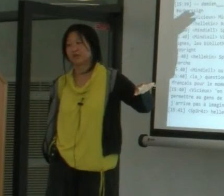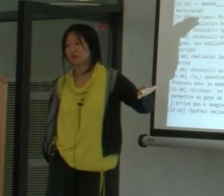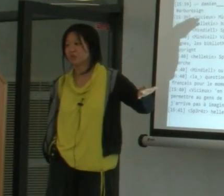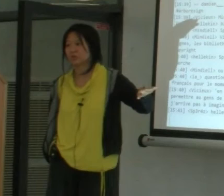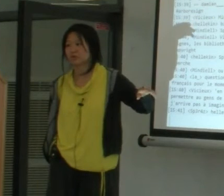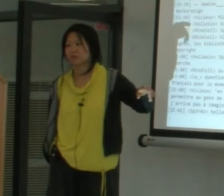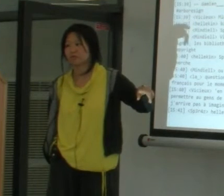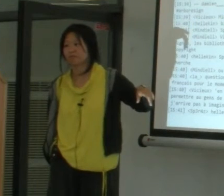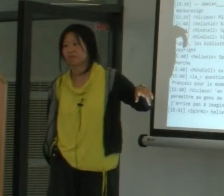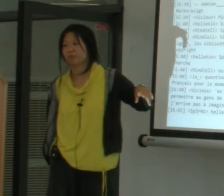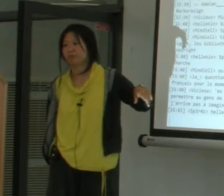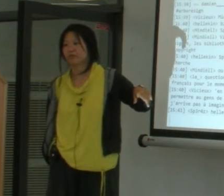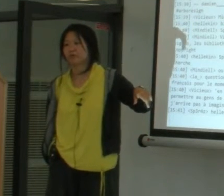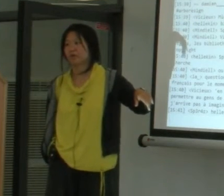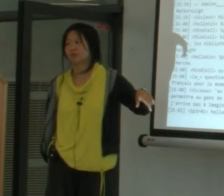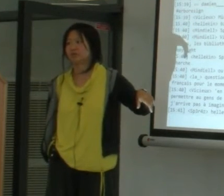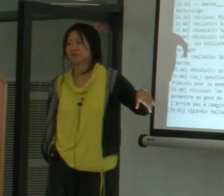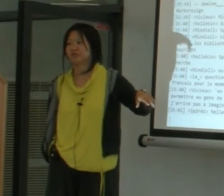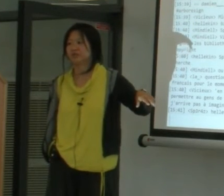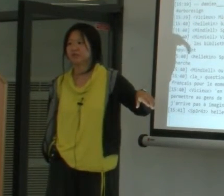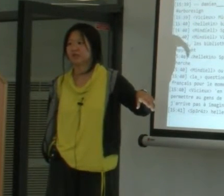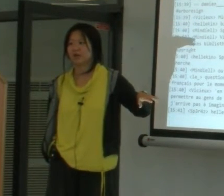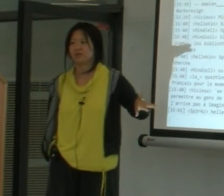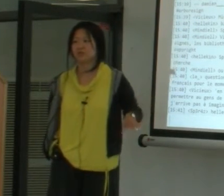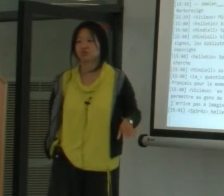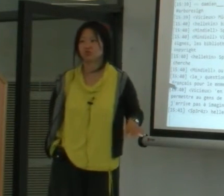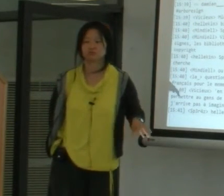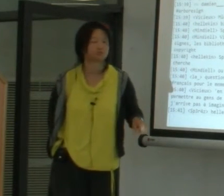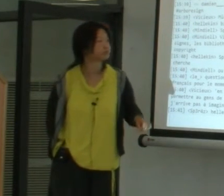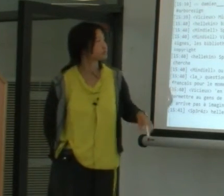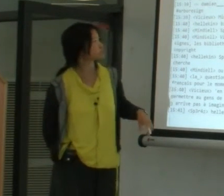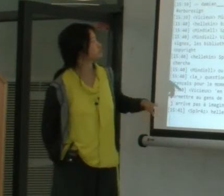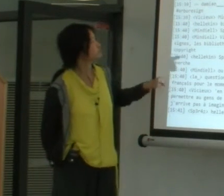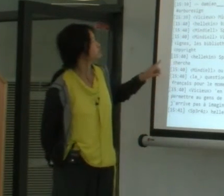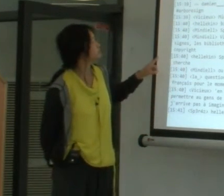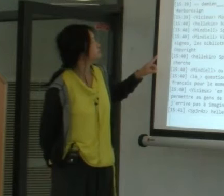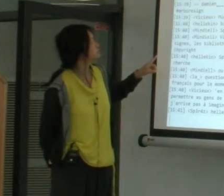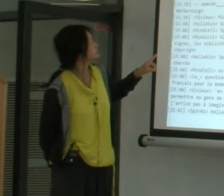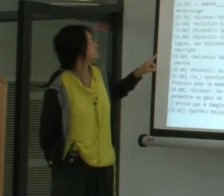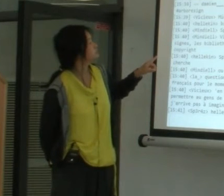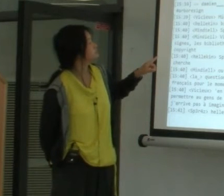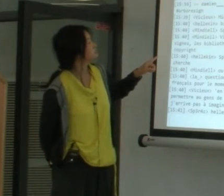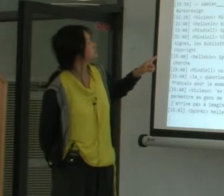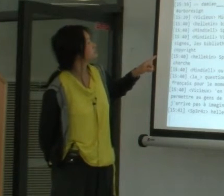dans des livres pour enfants. Voilà, l'objectif, il n'est pas animé du tout.